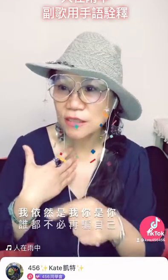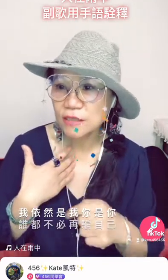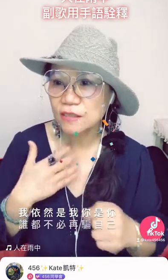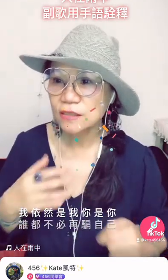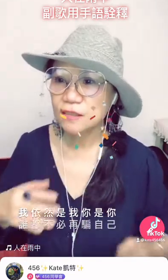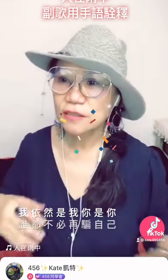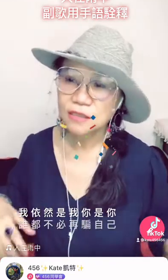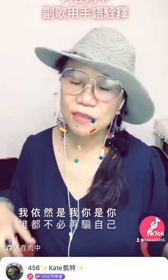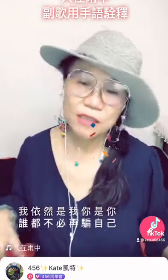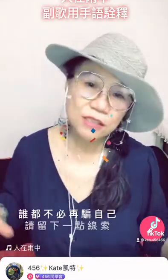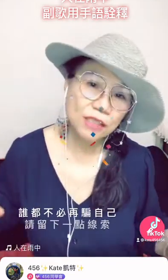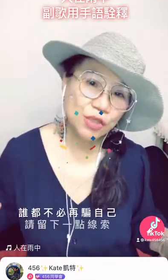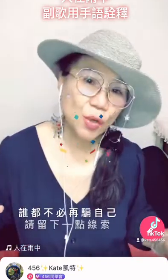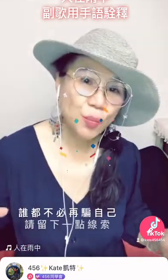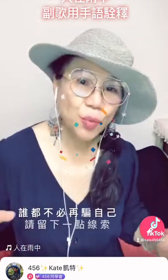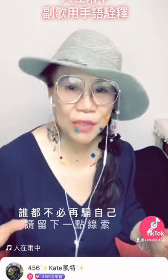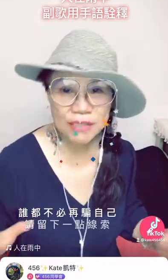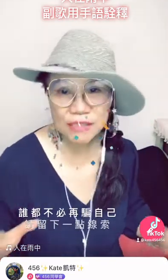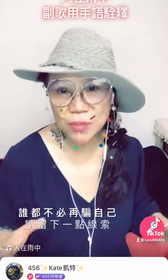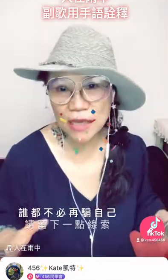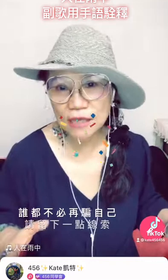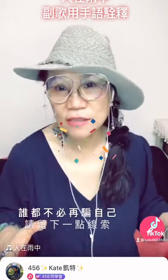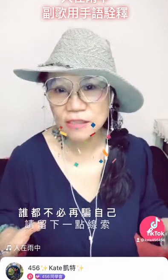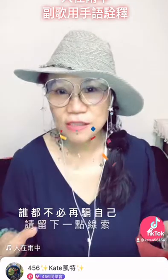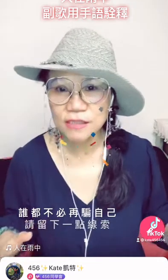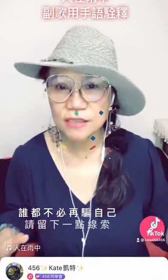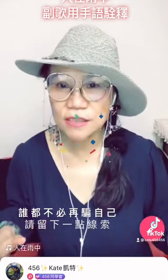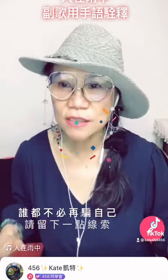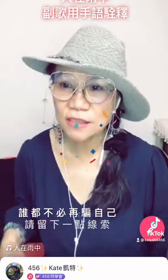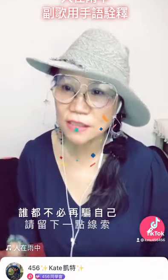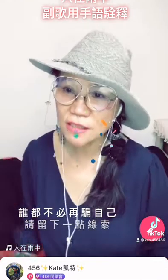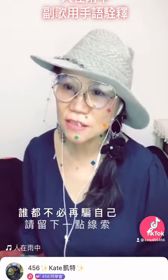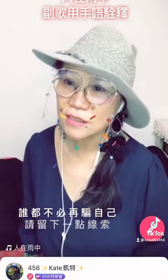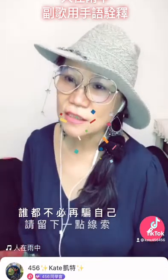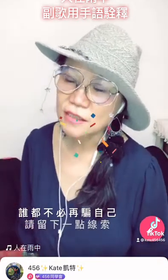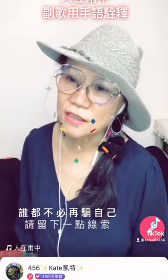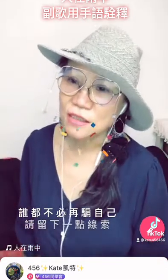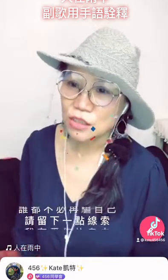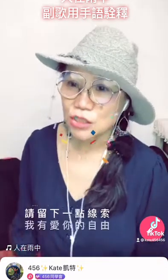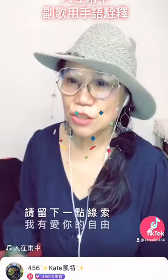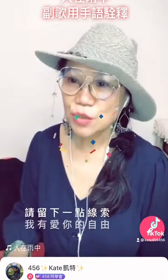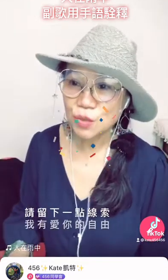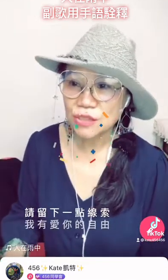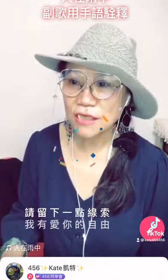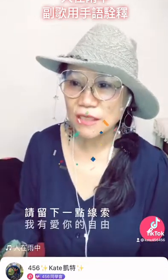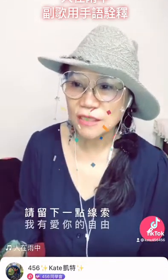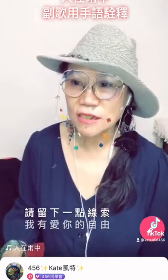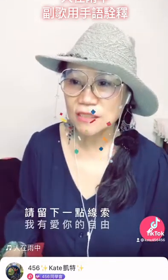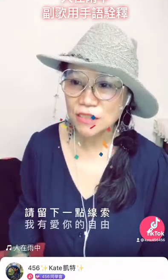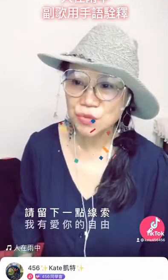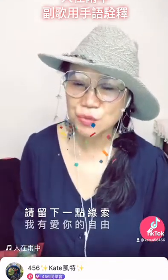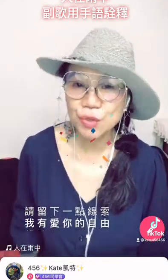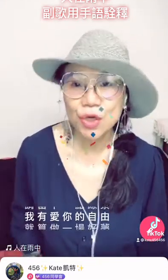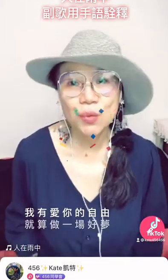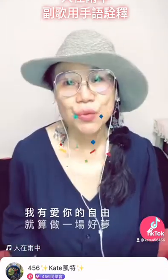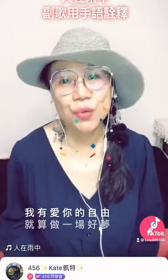你，谁都不必再骗自己，请留下一点写出我有爱